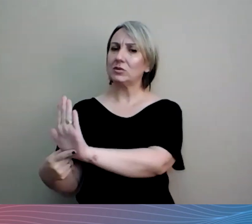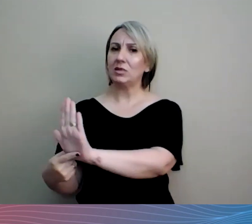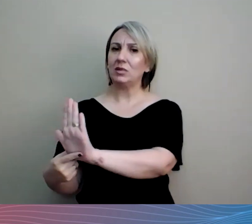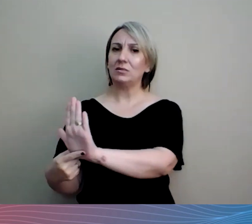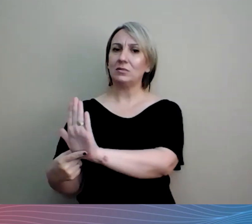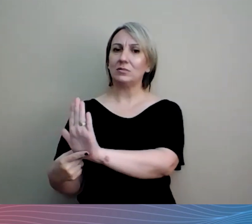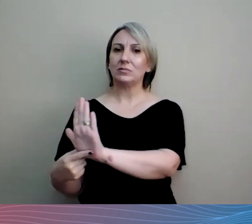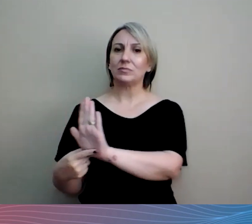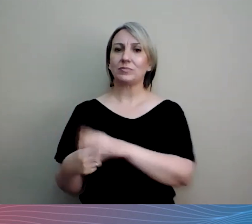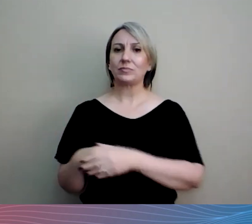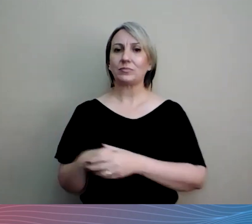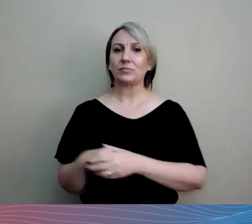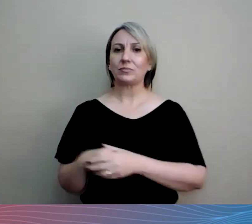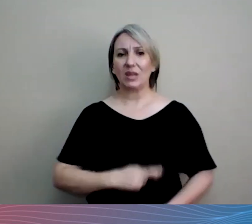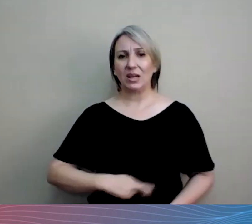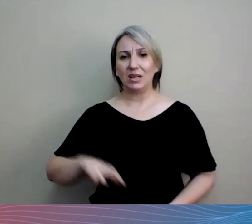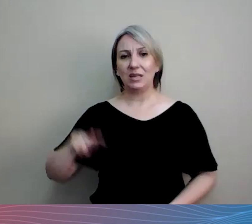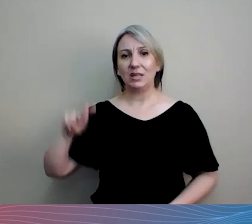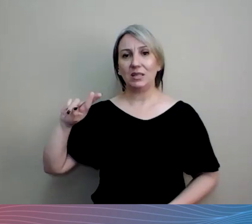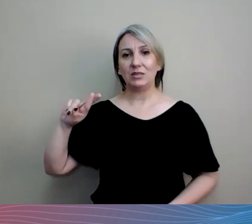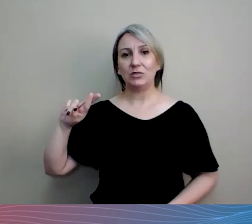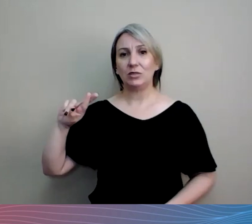cristianismo em geral crê,